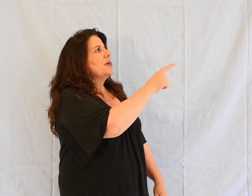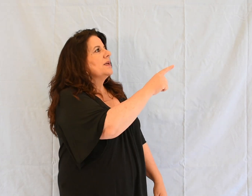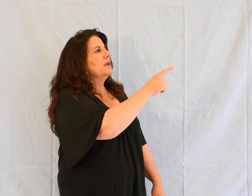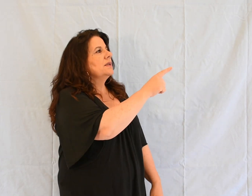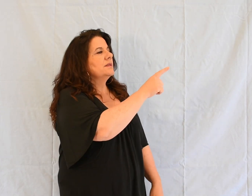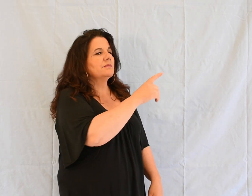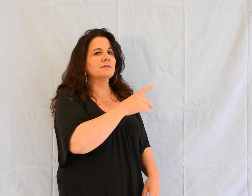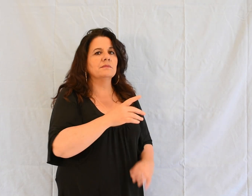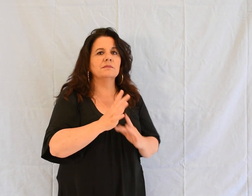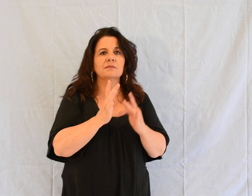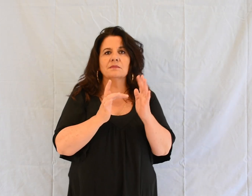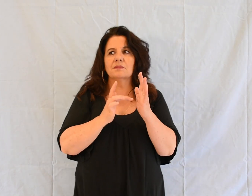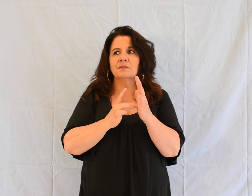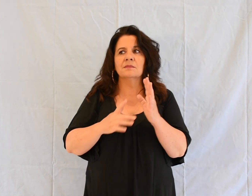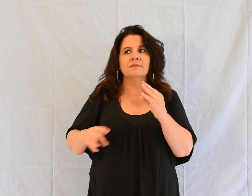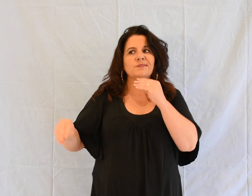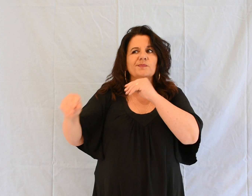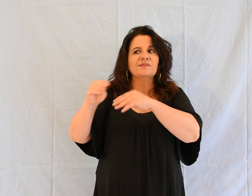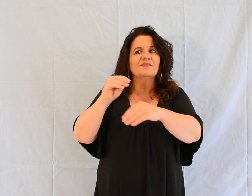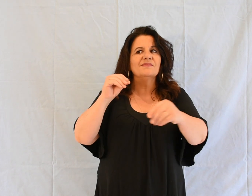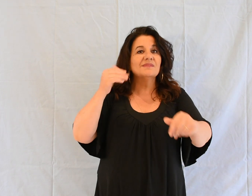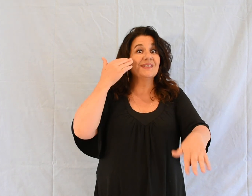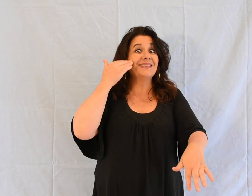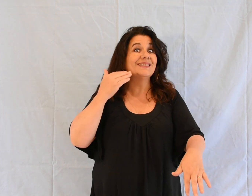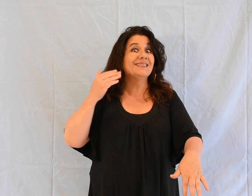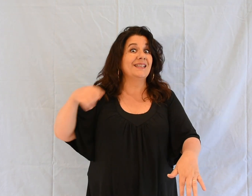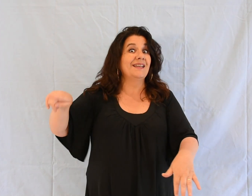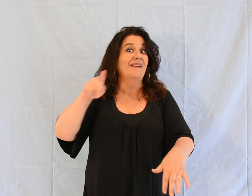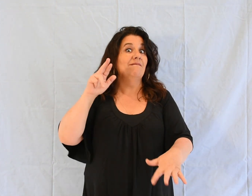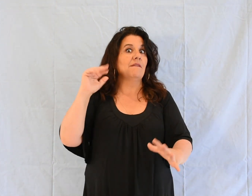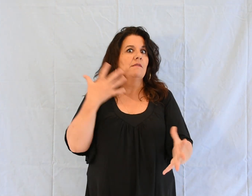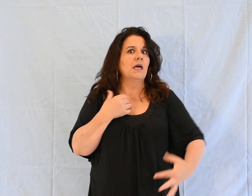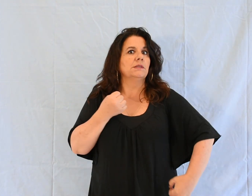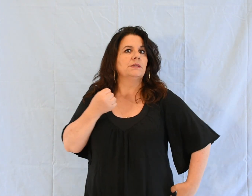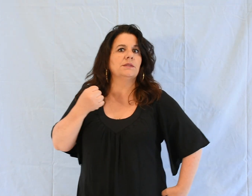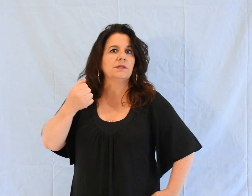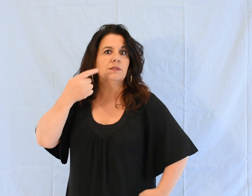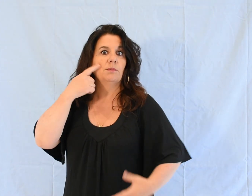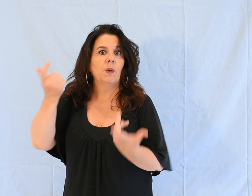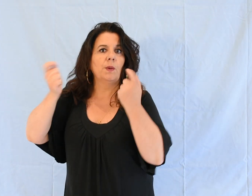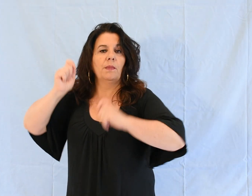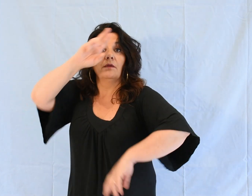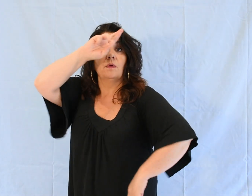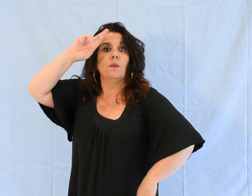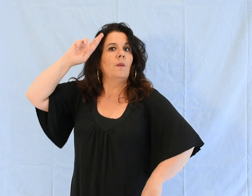Mais Jésus savait qu'ils allaient l'enlever pour faire de lui leur roi.